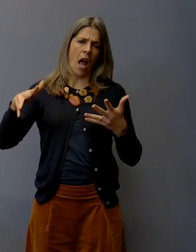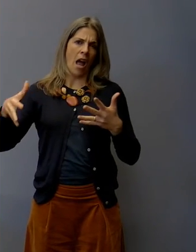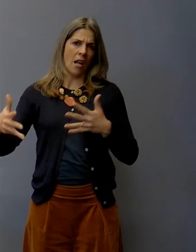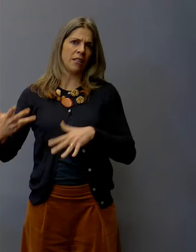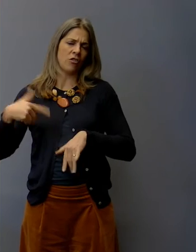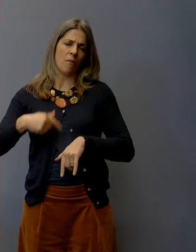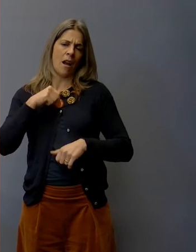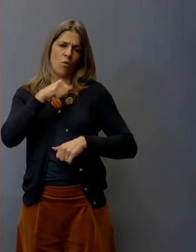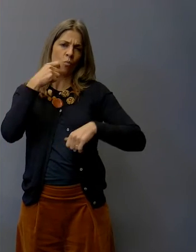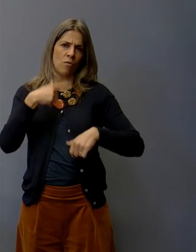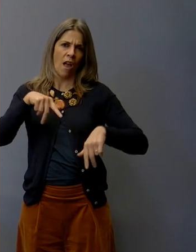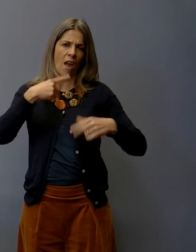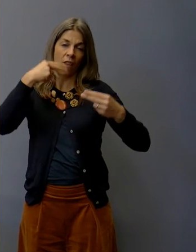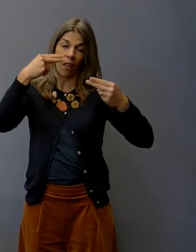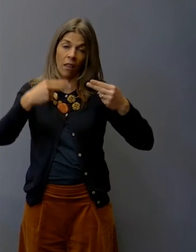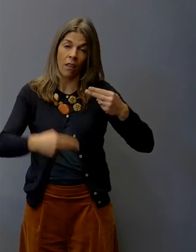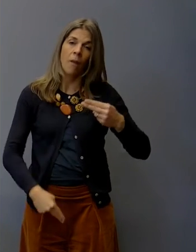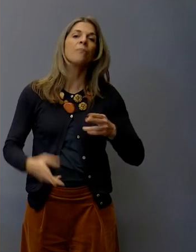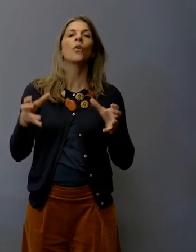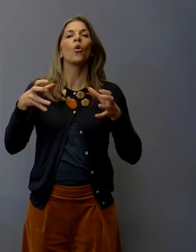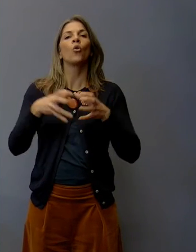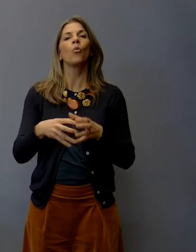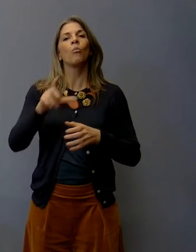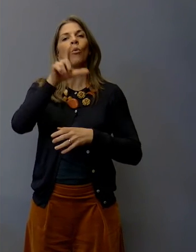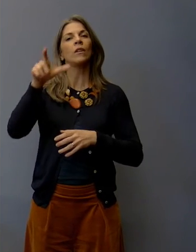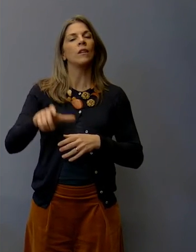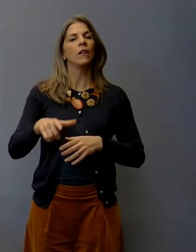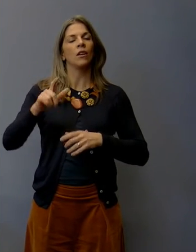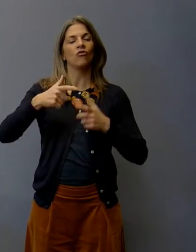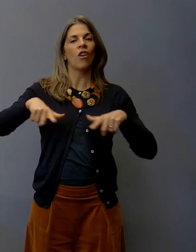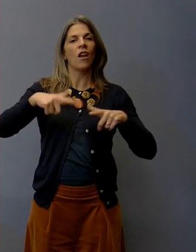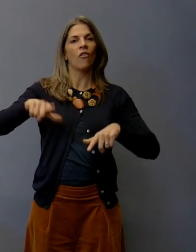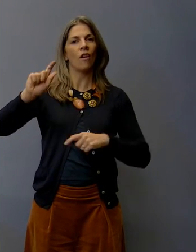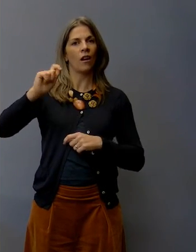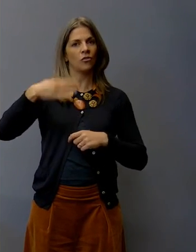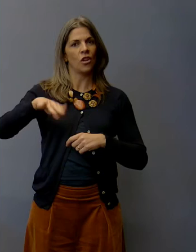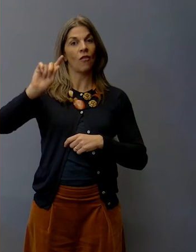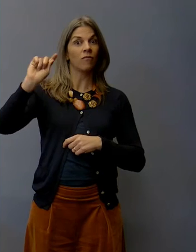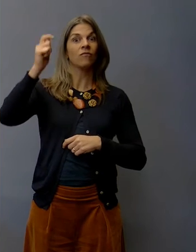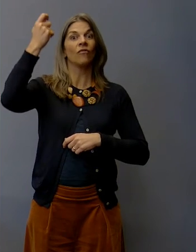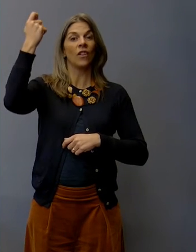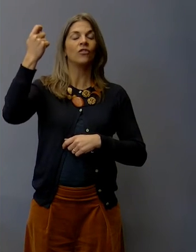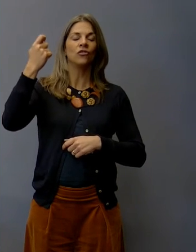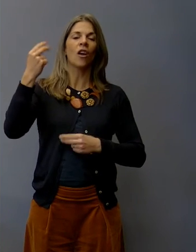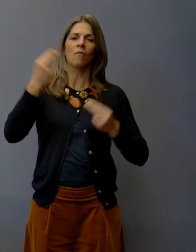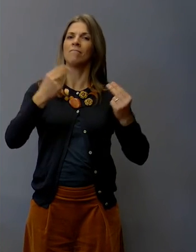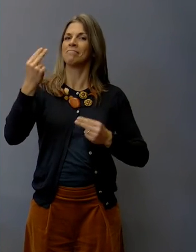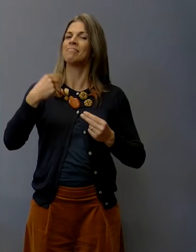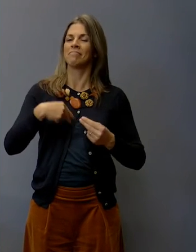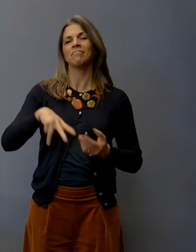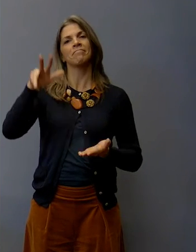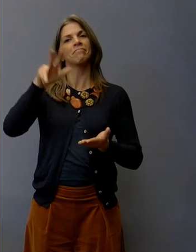il gruppo vince genova voterà convintamente il bilancio perché l'indirizzo della nostra amministrazione